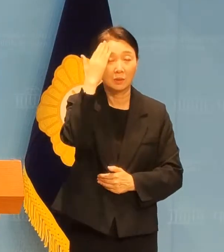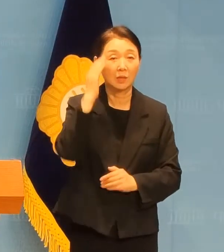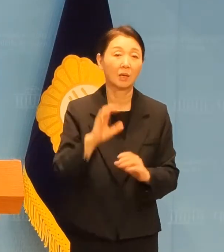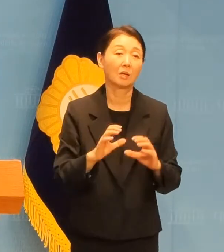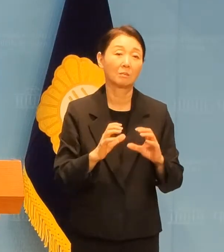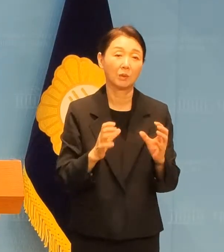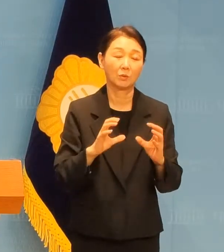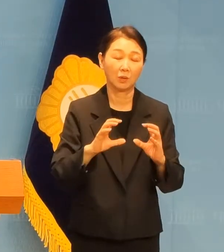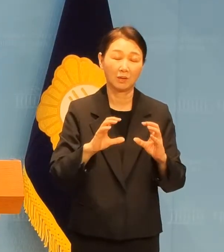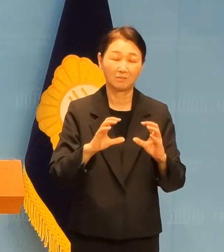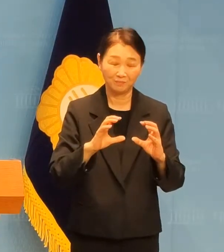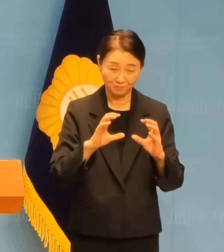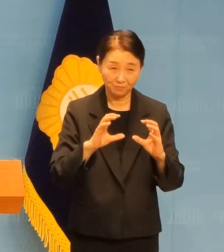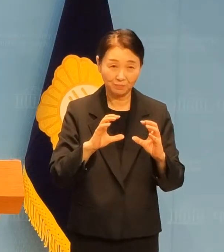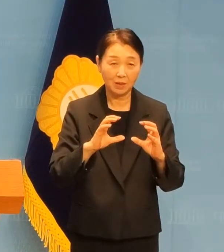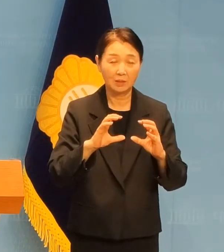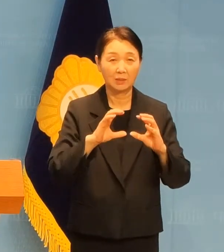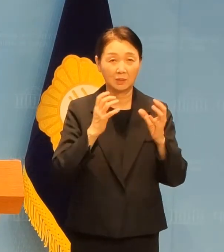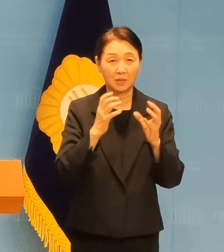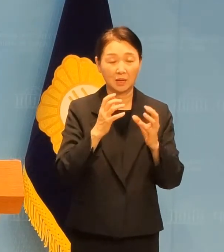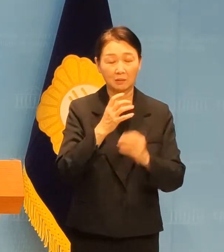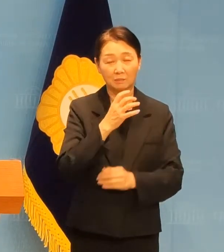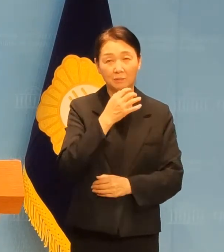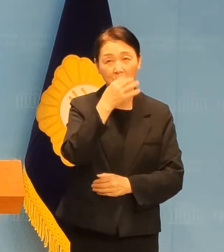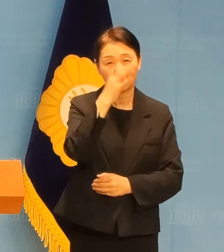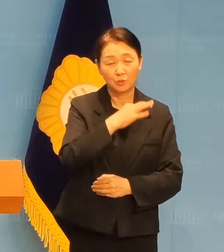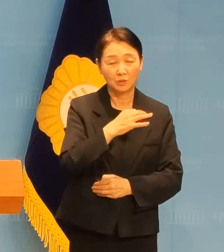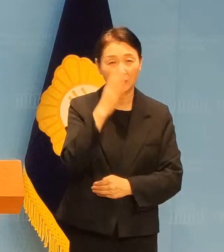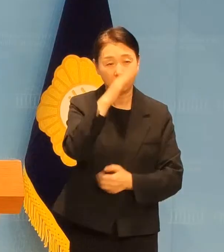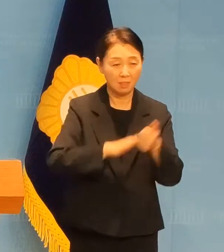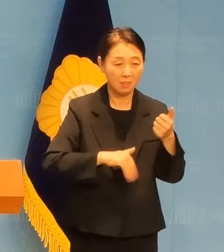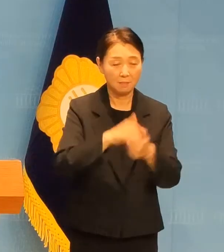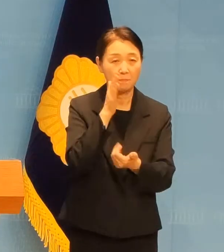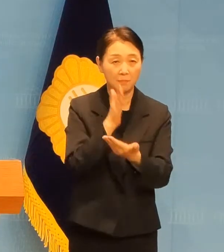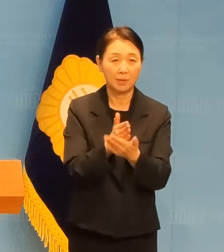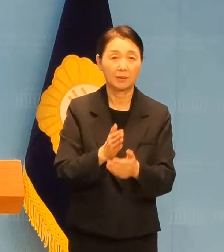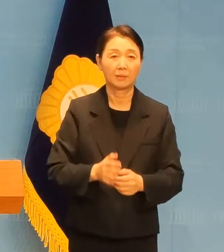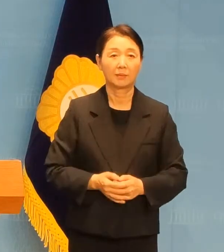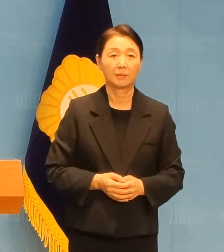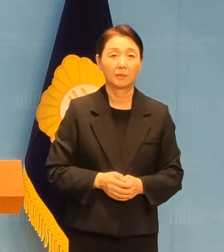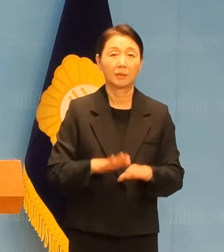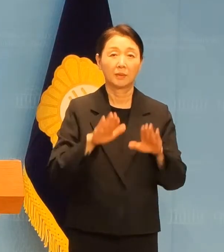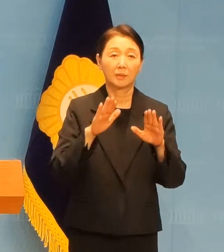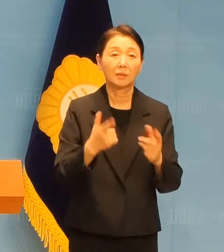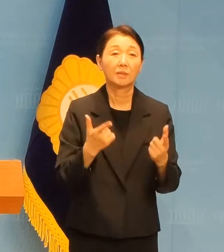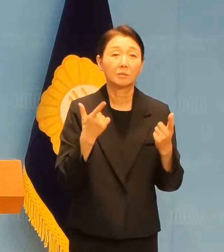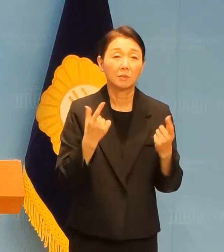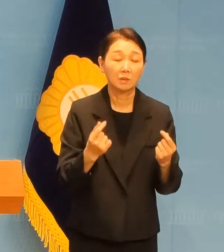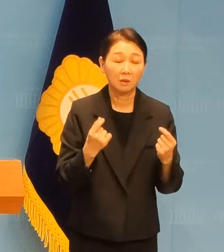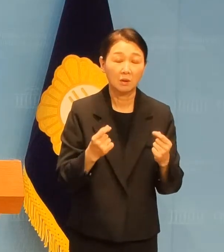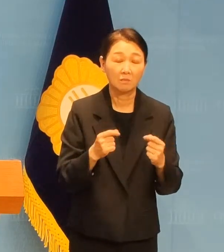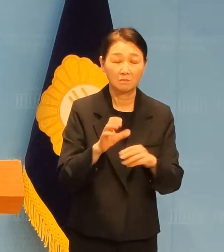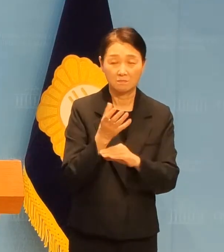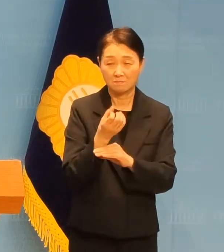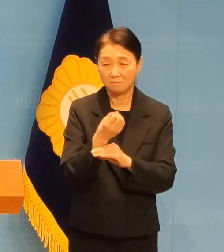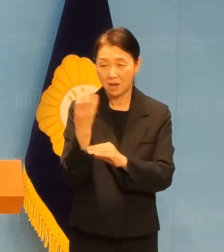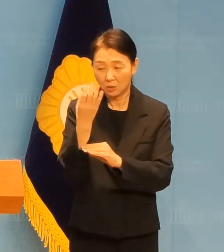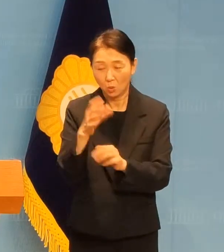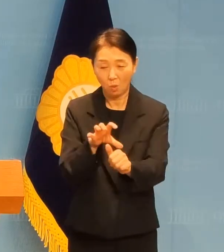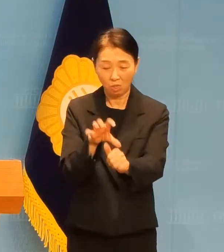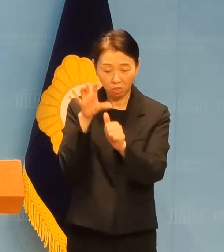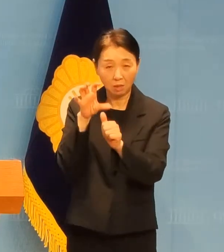대한민국의 국격을 더 이상 추락시키지 말기 바랍니다. 지금처럼 여론을 호도하고